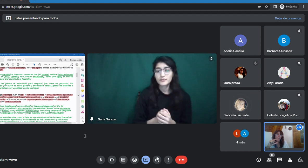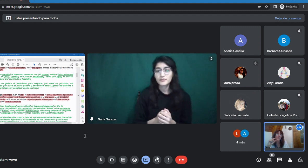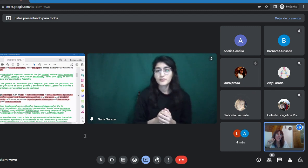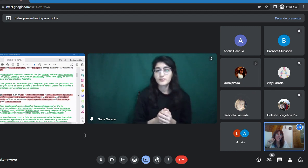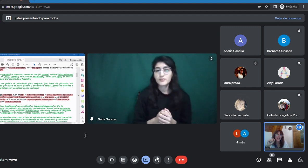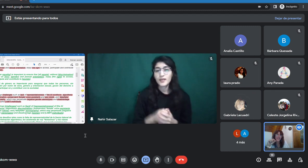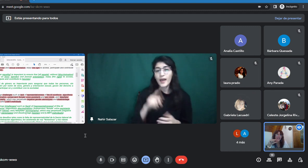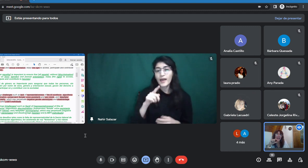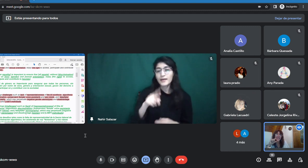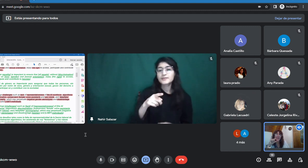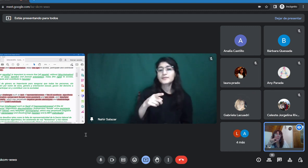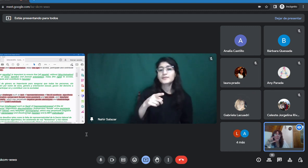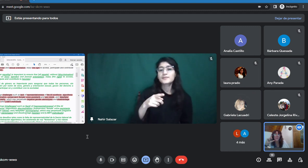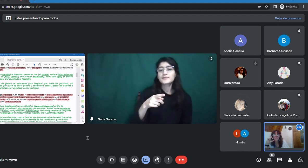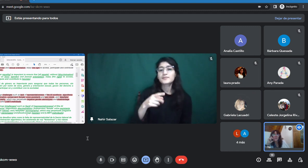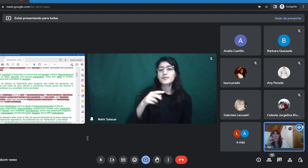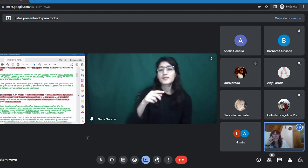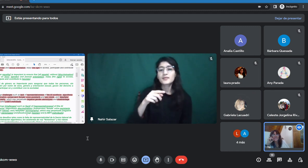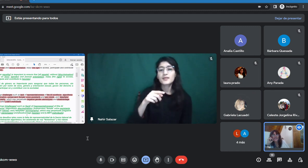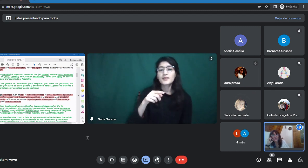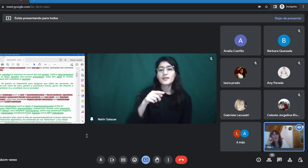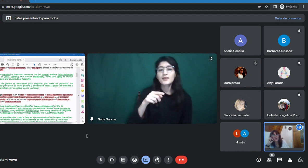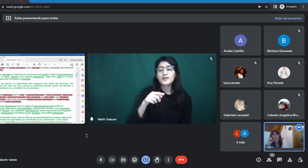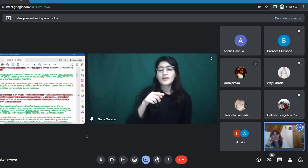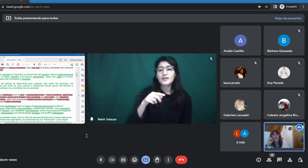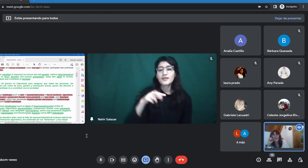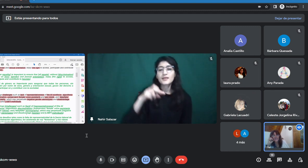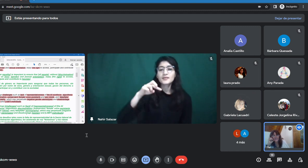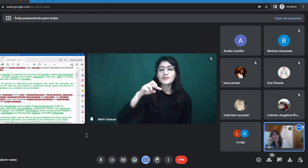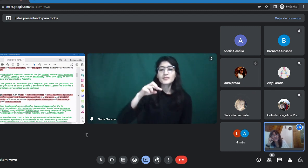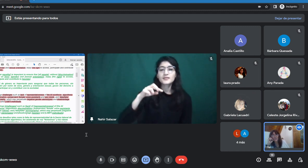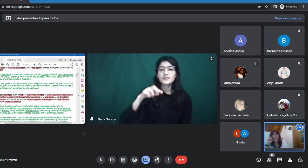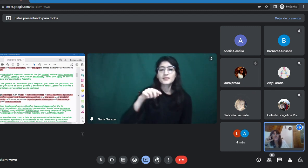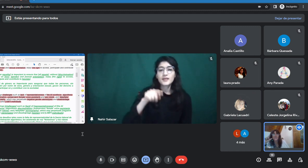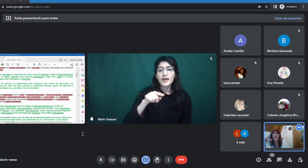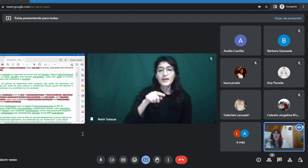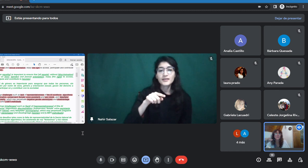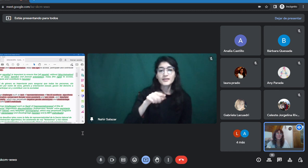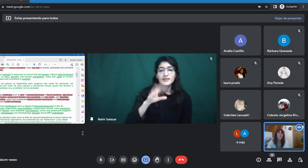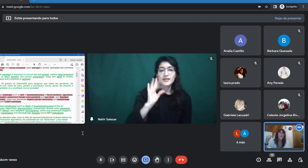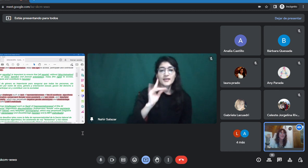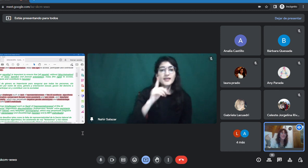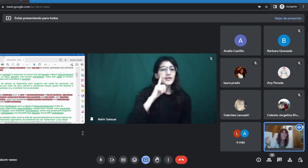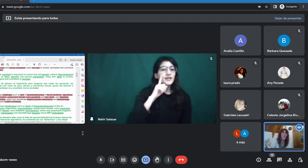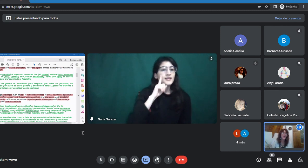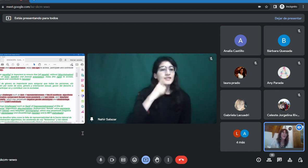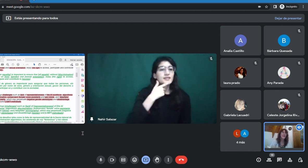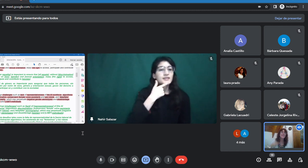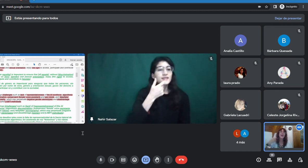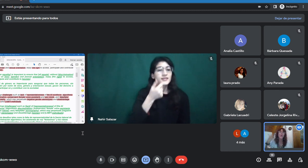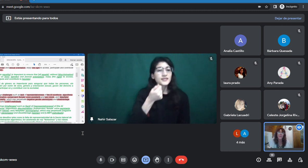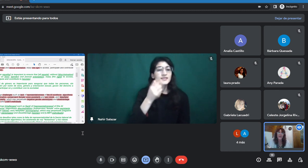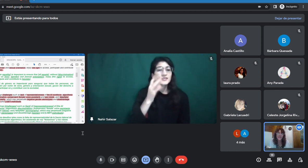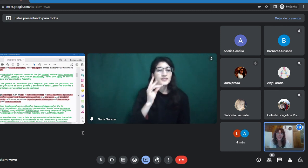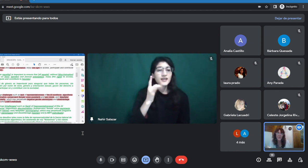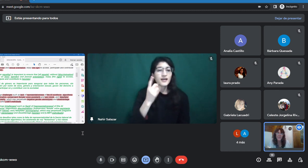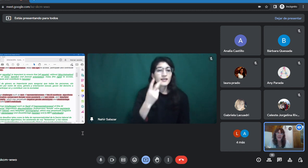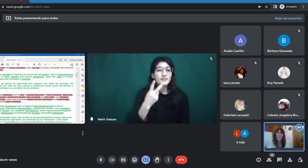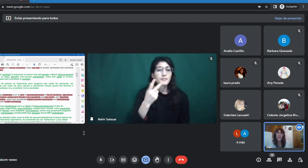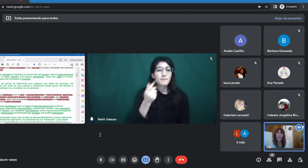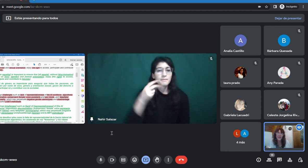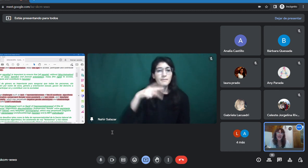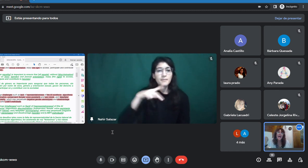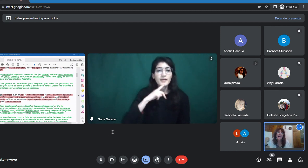Claro, poner en desventaja. Acá está como verbo, por eso no está encerrado entre corchetes, ¿sí? Porque si bien es un sustantivo, está convertido en